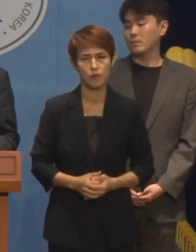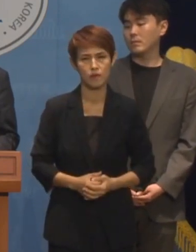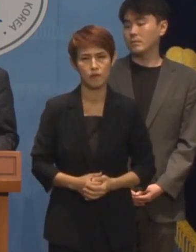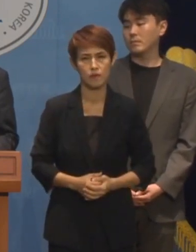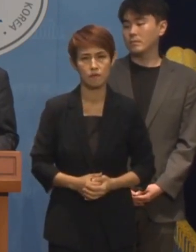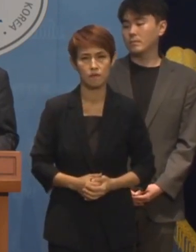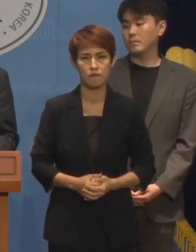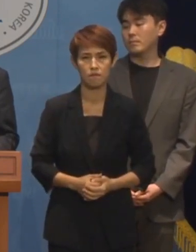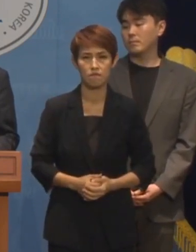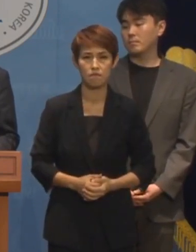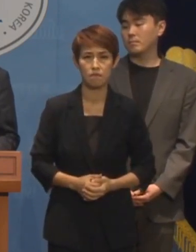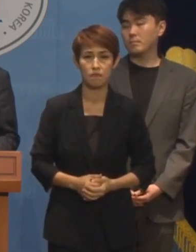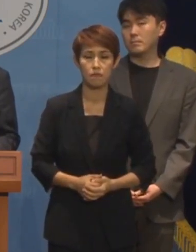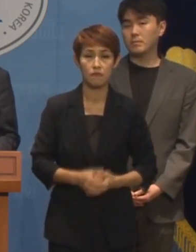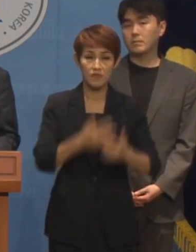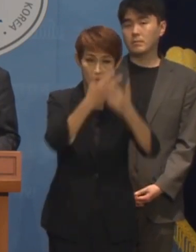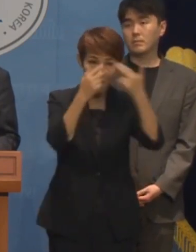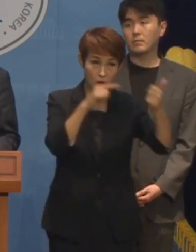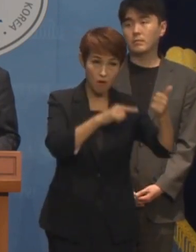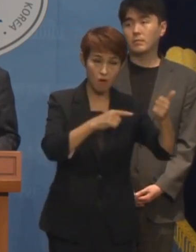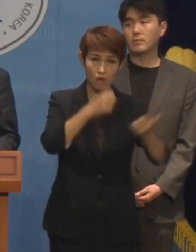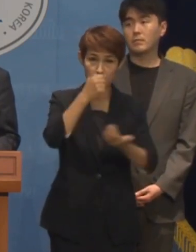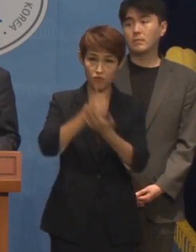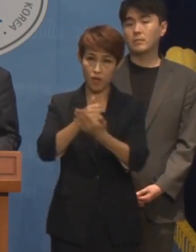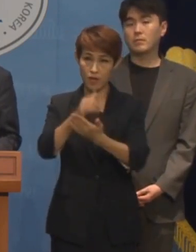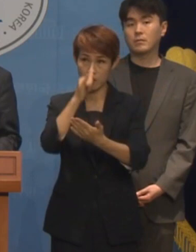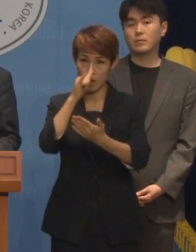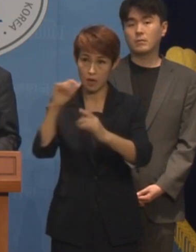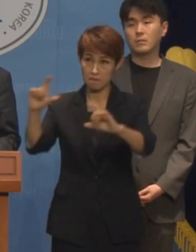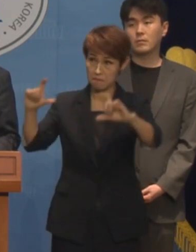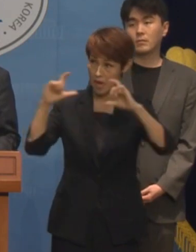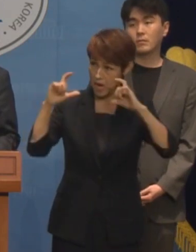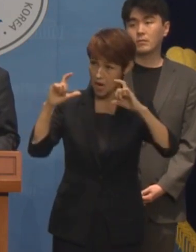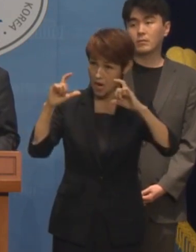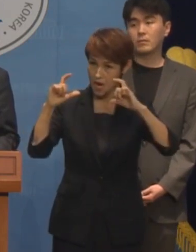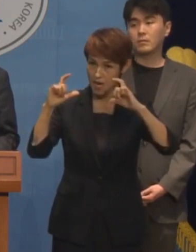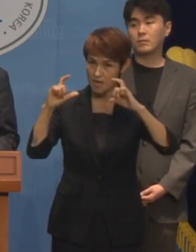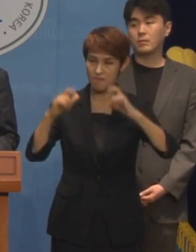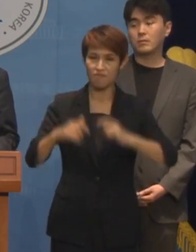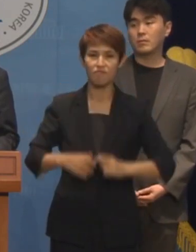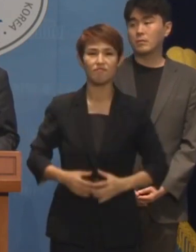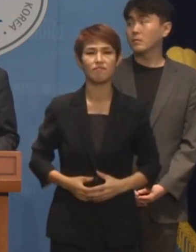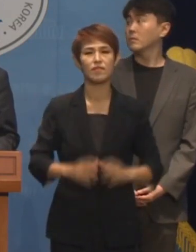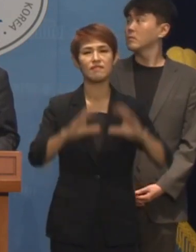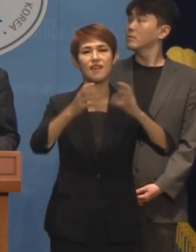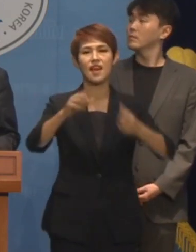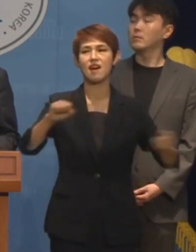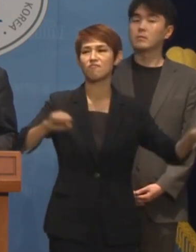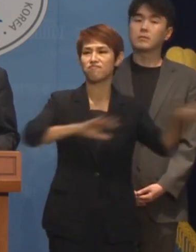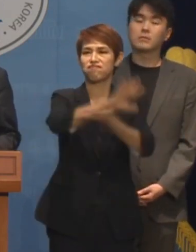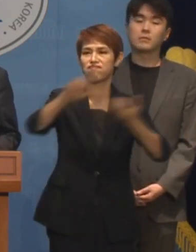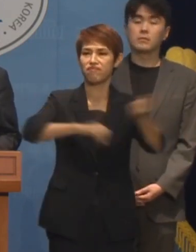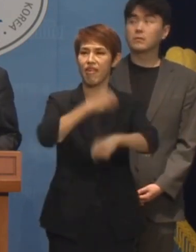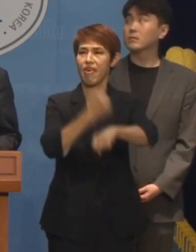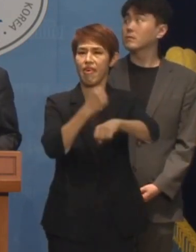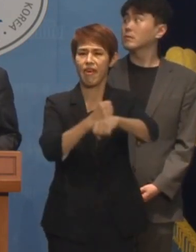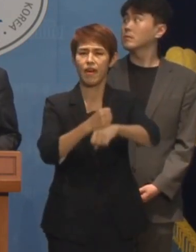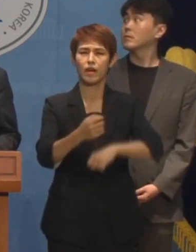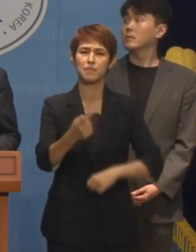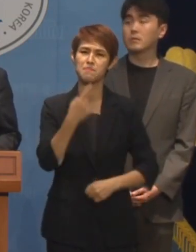이재명 피고에 대해 유죄 판결을 내리면 나라를 난장판으로 만들겠다는